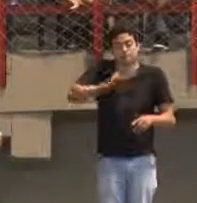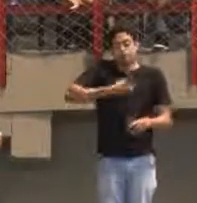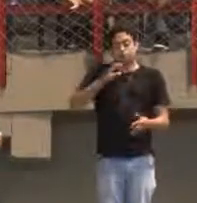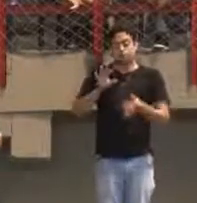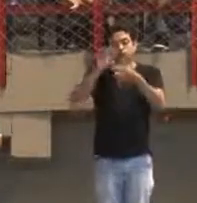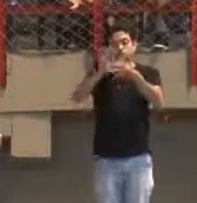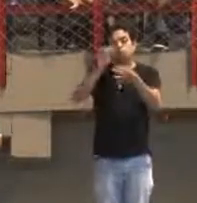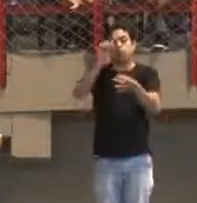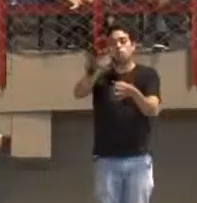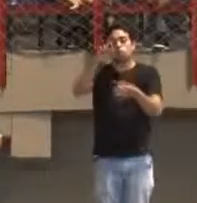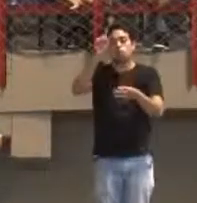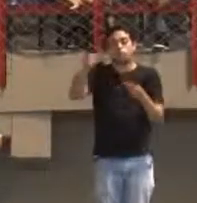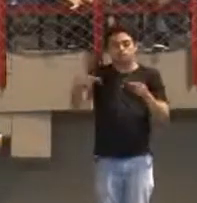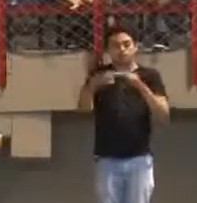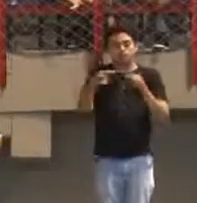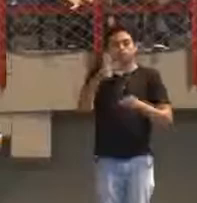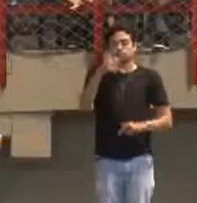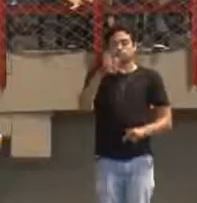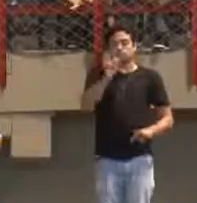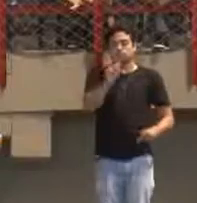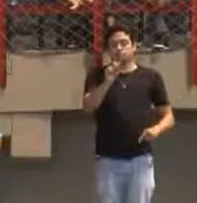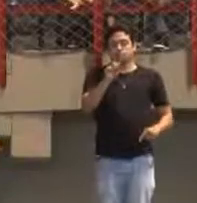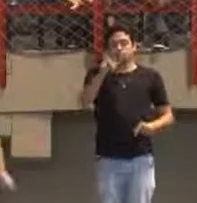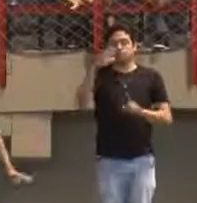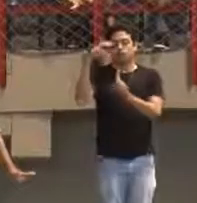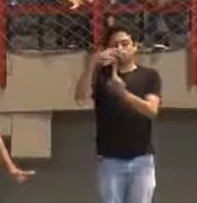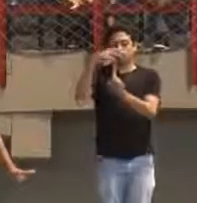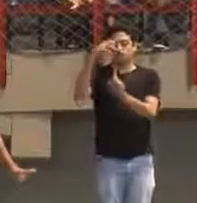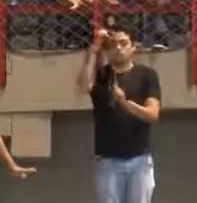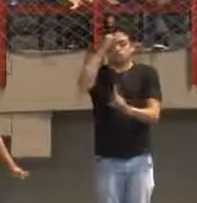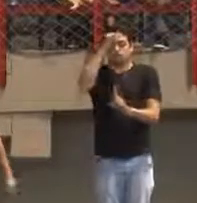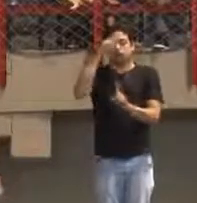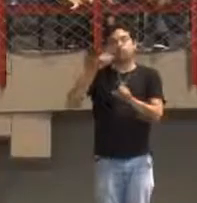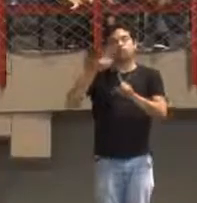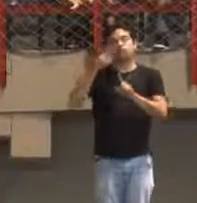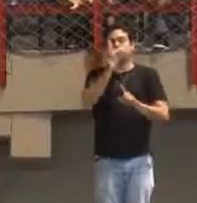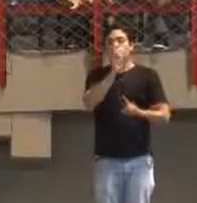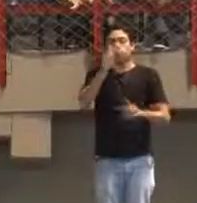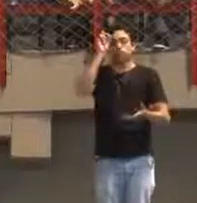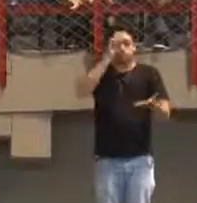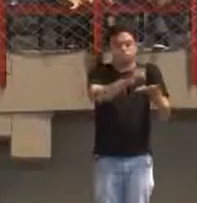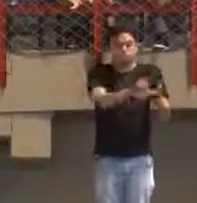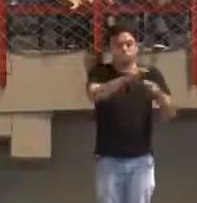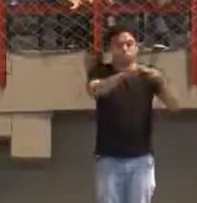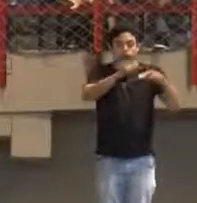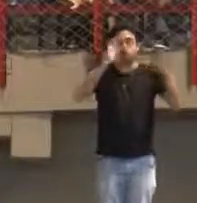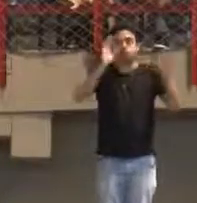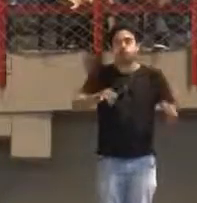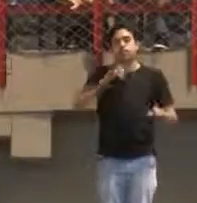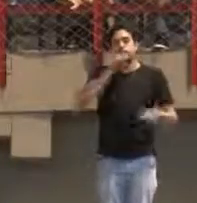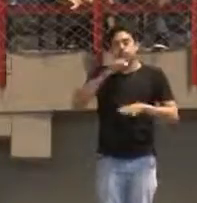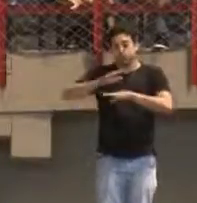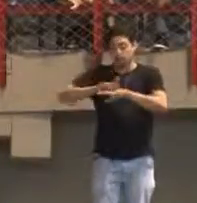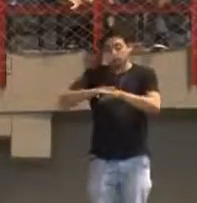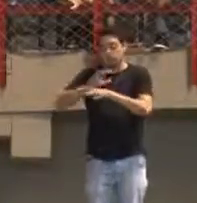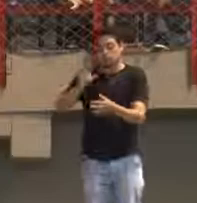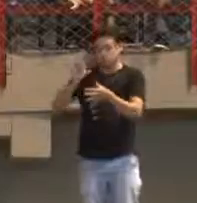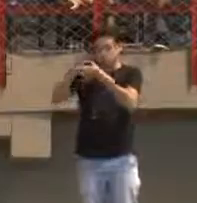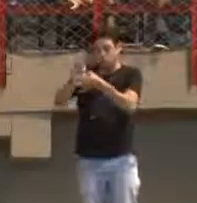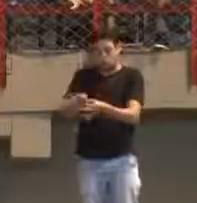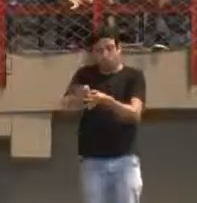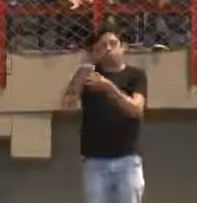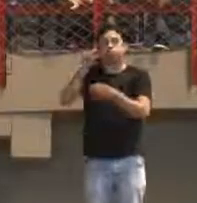era o quê parnasianos não eram realistas Então apesar de ser um grande autor do Realismo